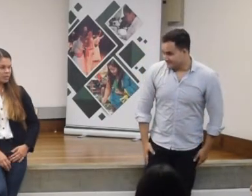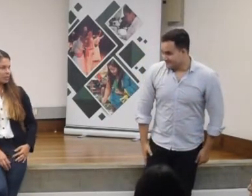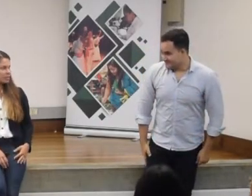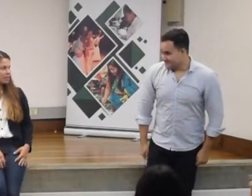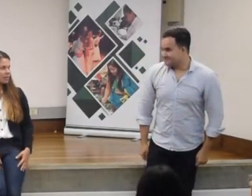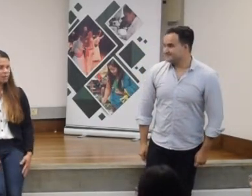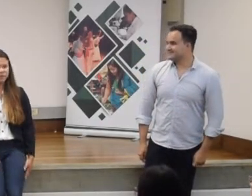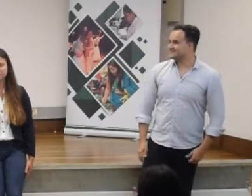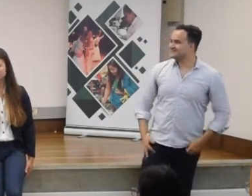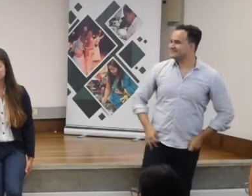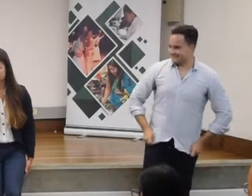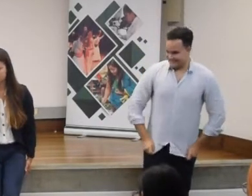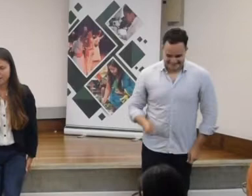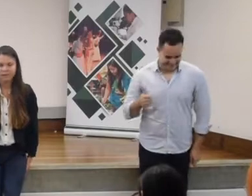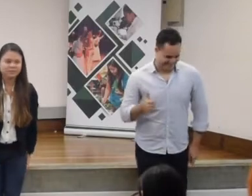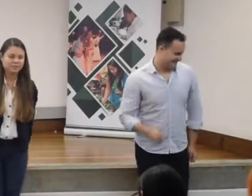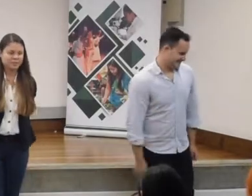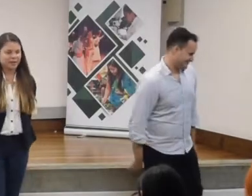10 minutitos.